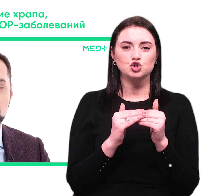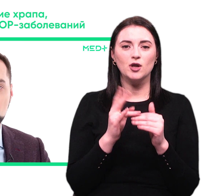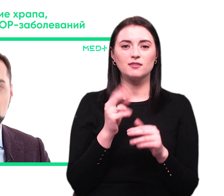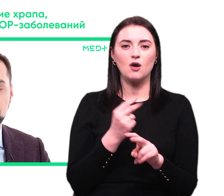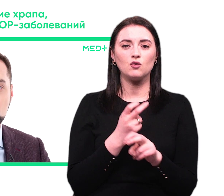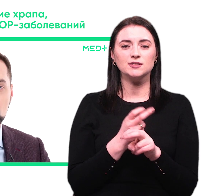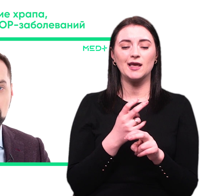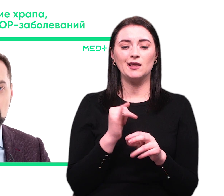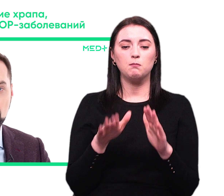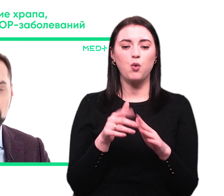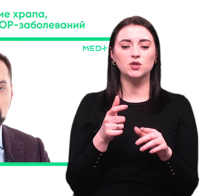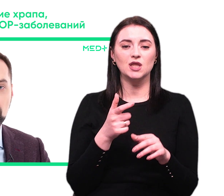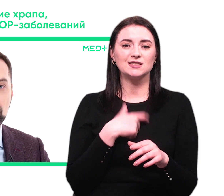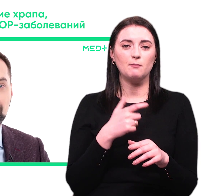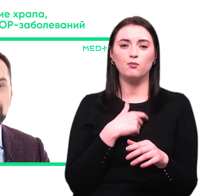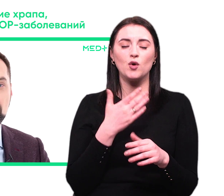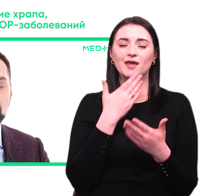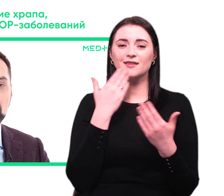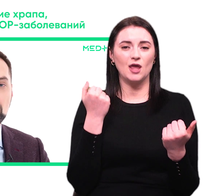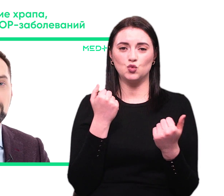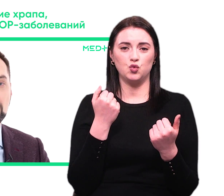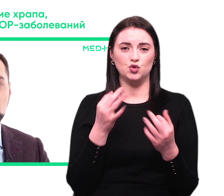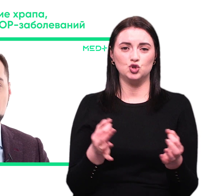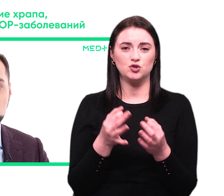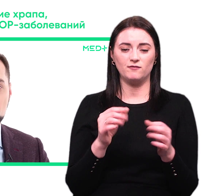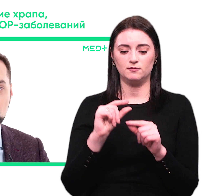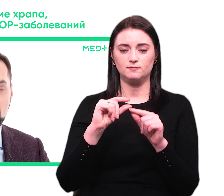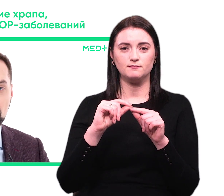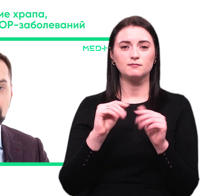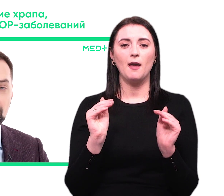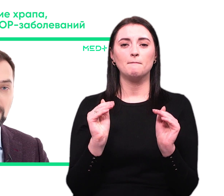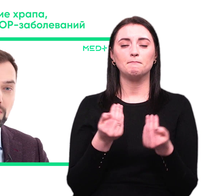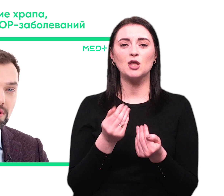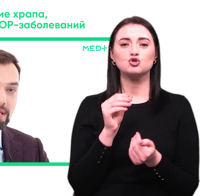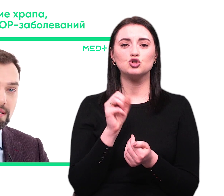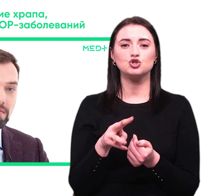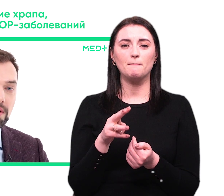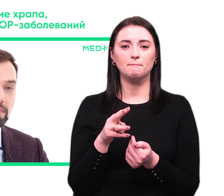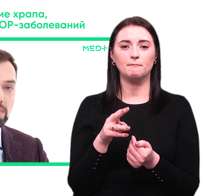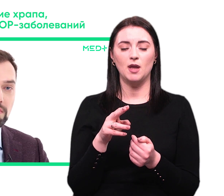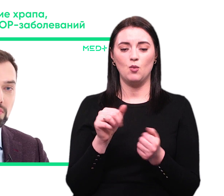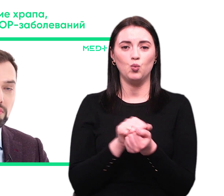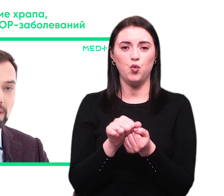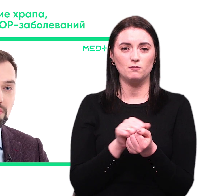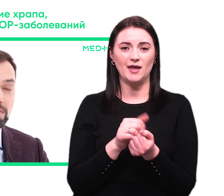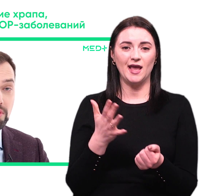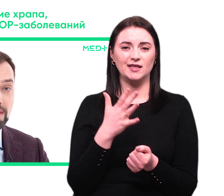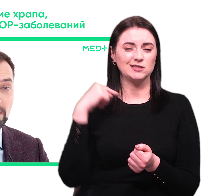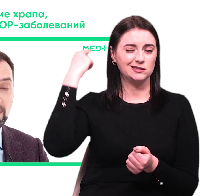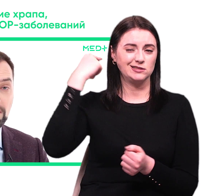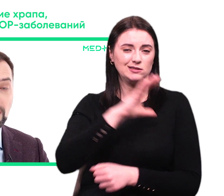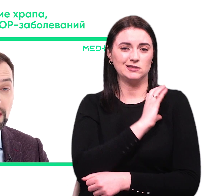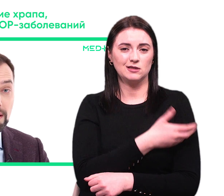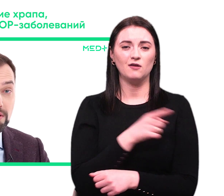под собой никакой подкожной клетчатки. И она имеет толщину меньше, чем папиросная бумага. И если очень агрессивно использовать ушную палочку, вы